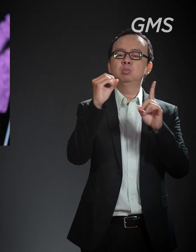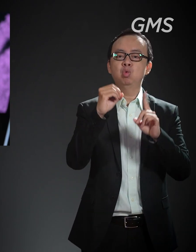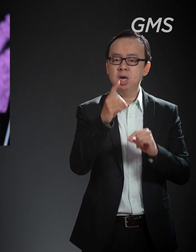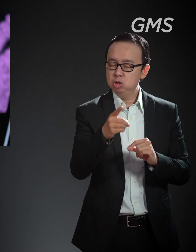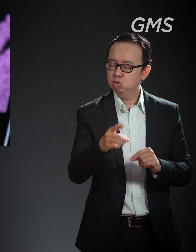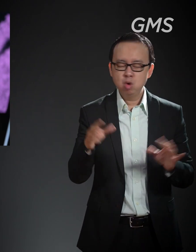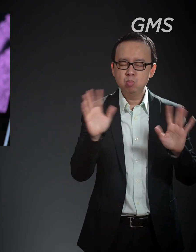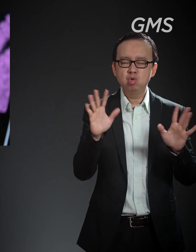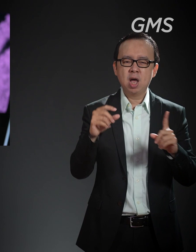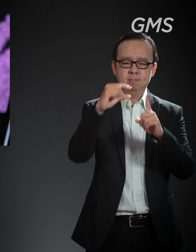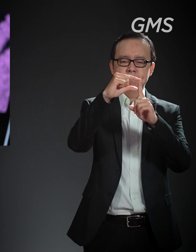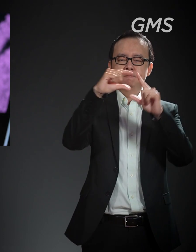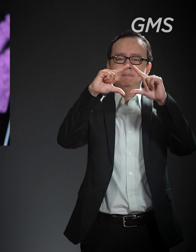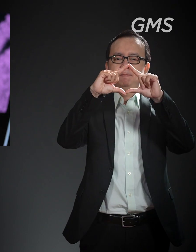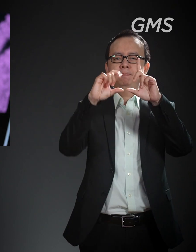No.